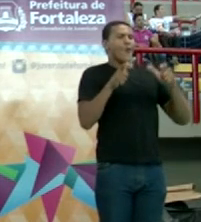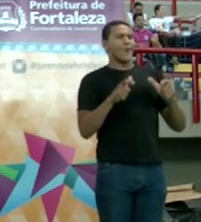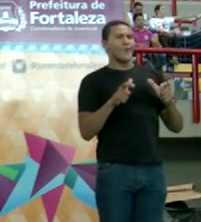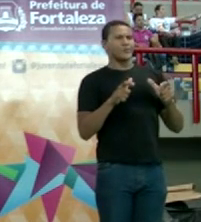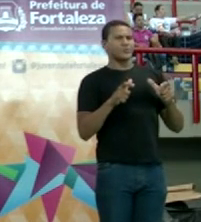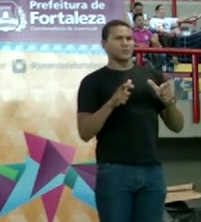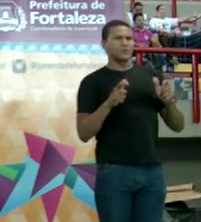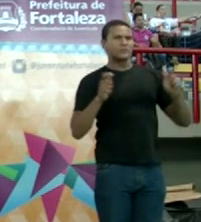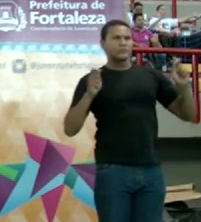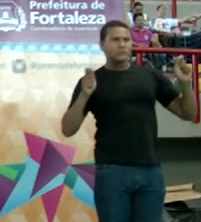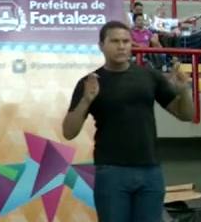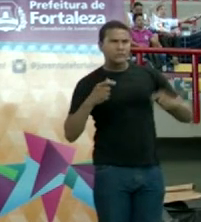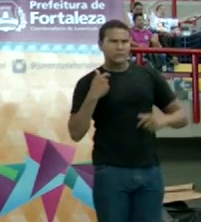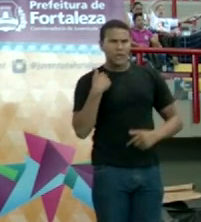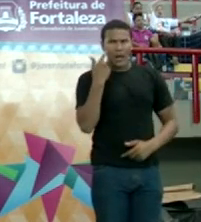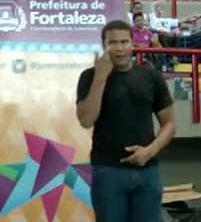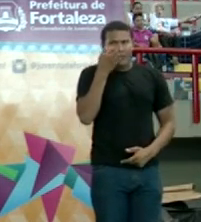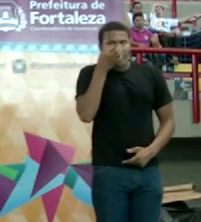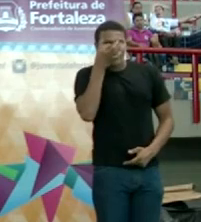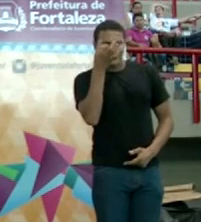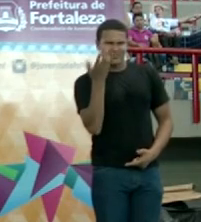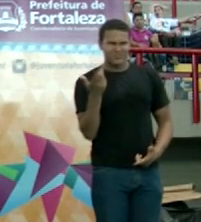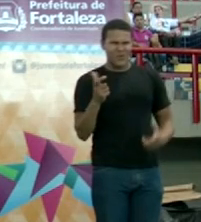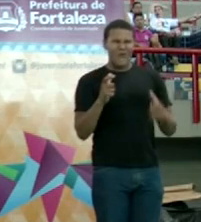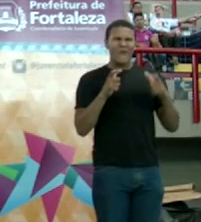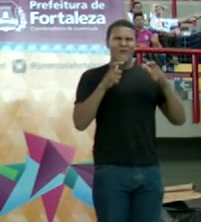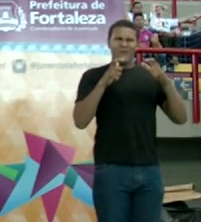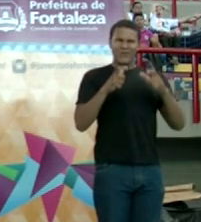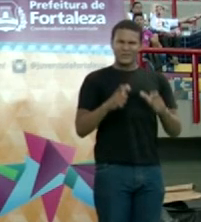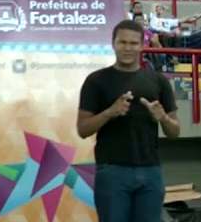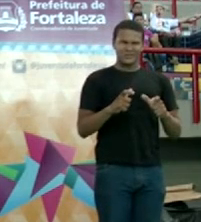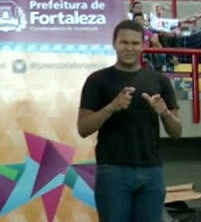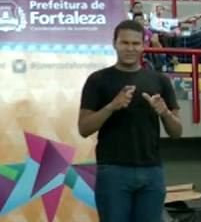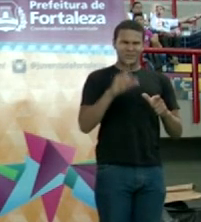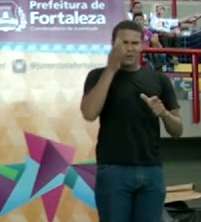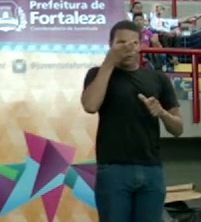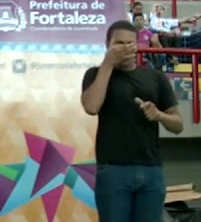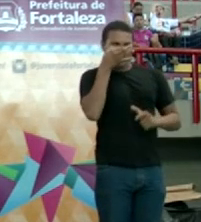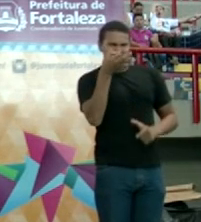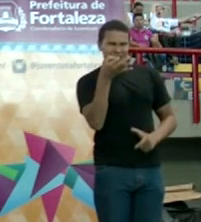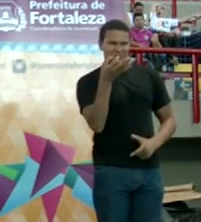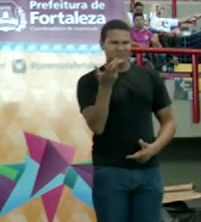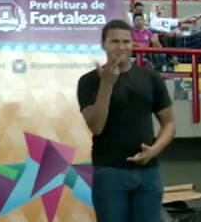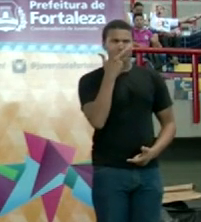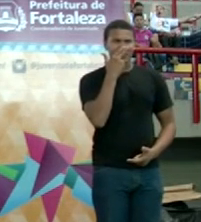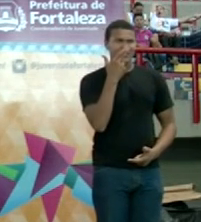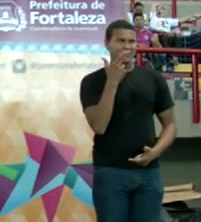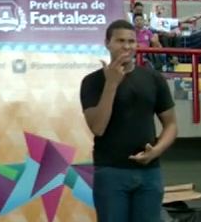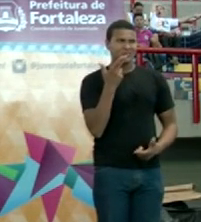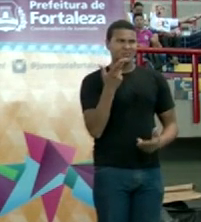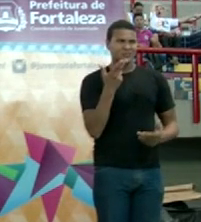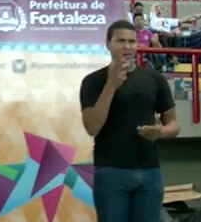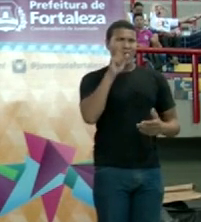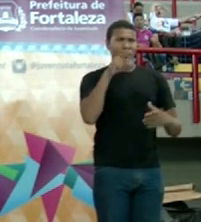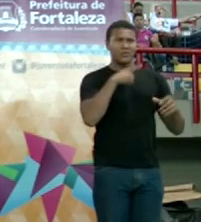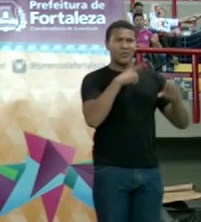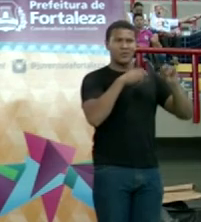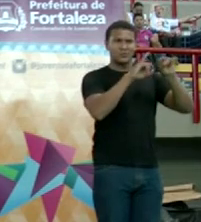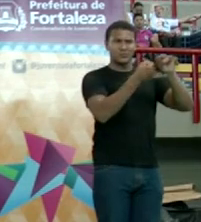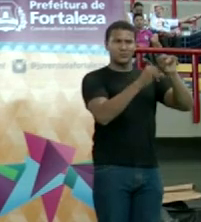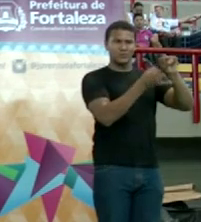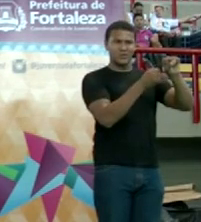entre partidos. Eu não posso usar esse onde, porque eu estou me referindo ao sujeito.